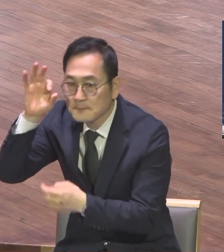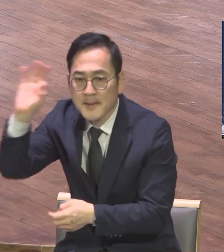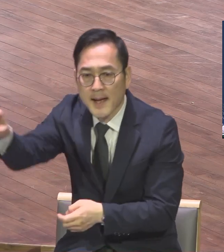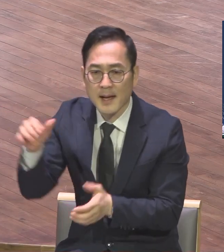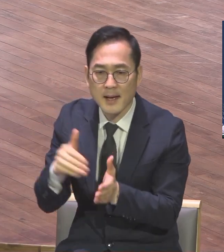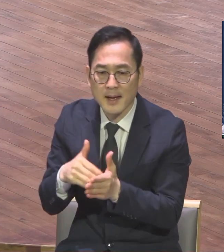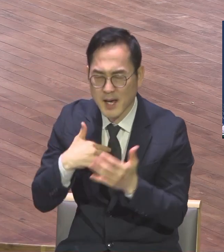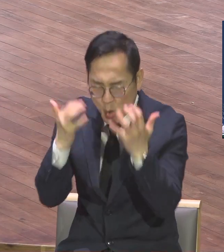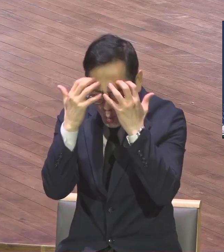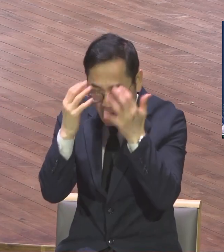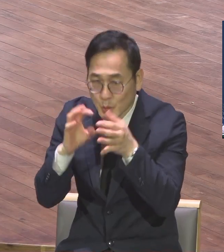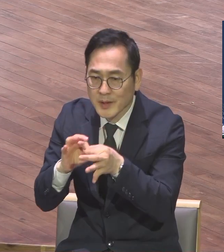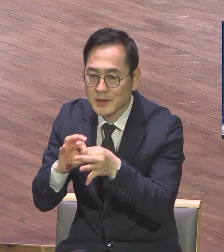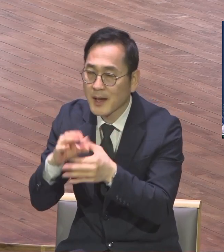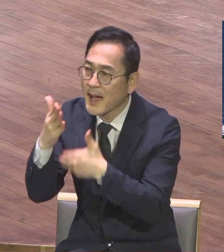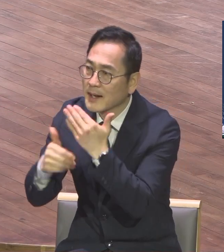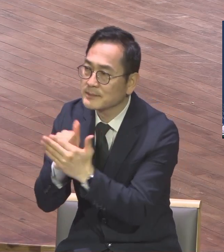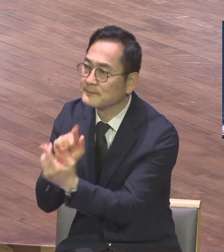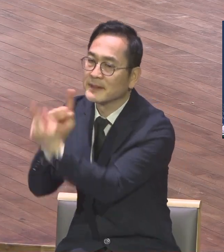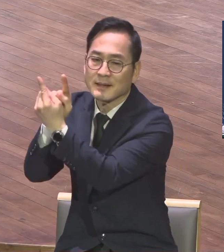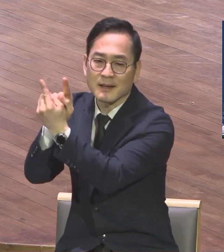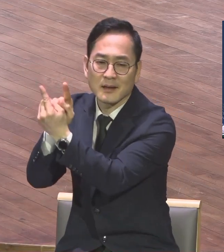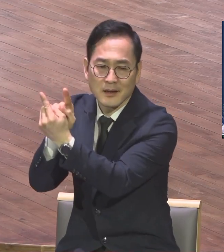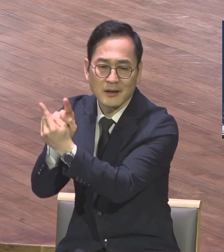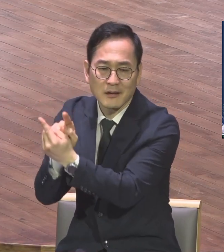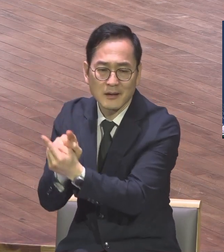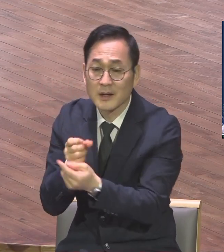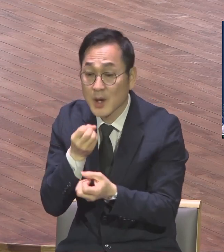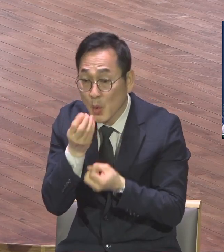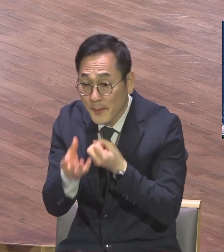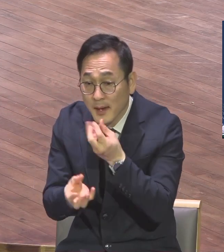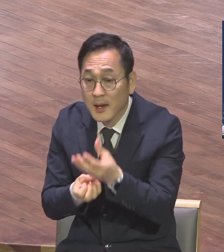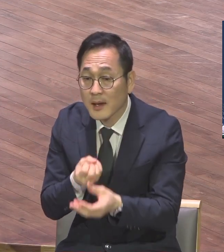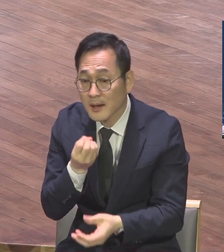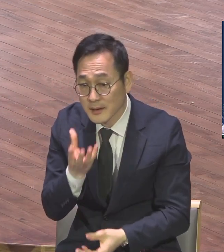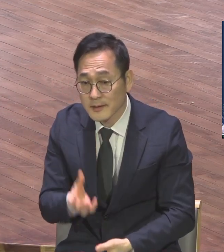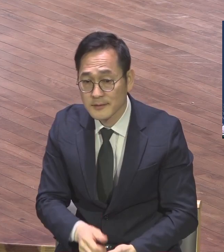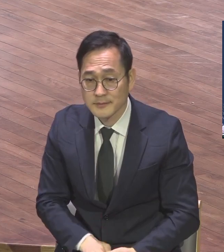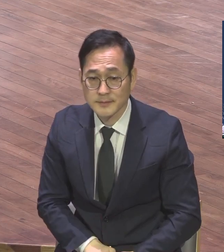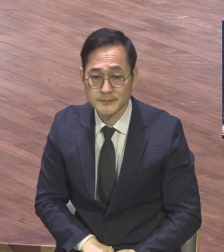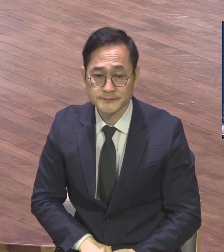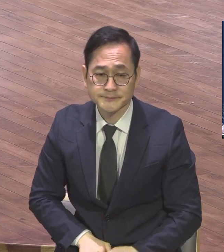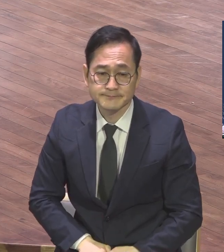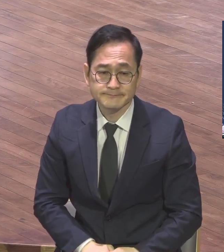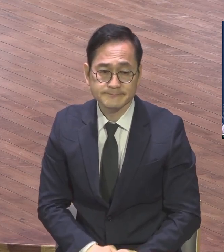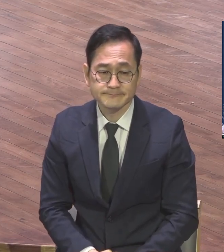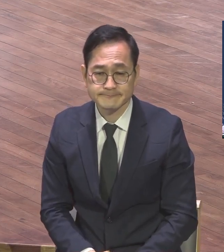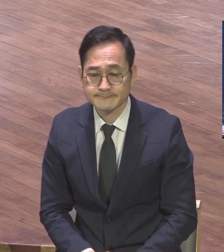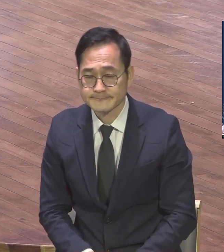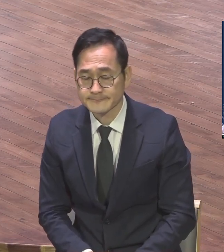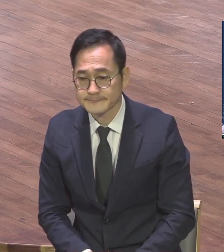신앙과 더 큰 하나님의 은혜를 깨닫게 되었다고 고백하고 있습니다.